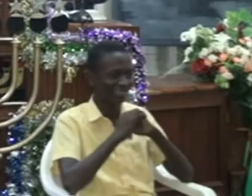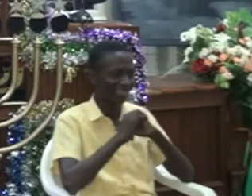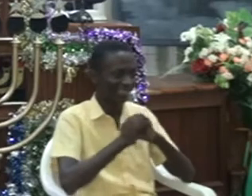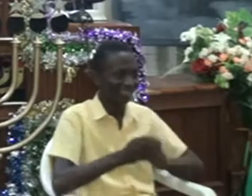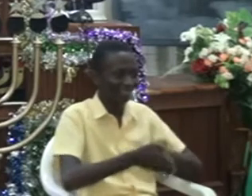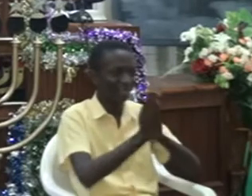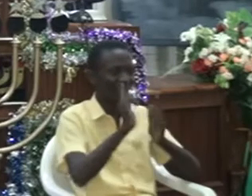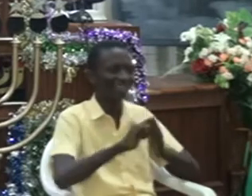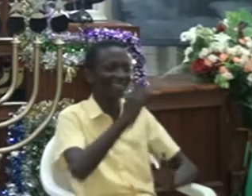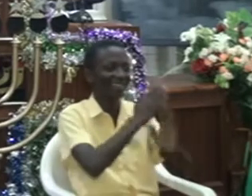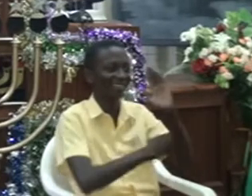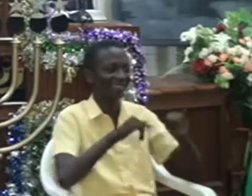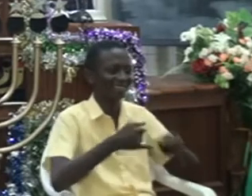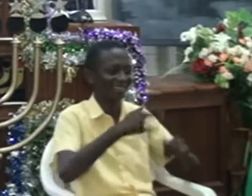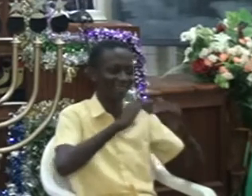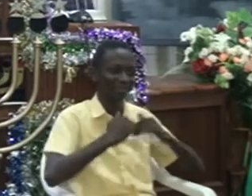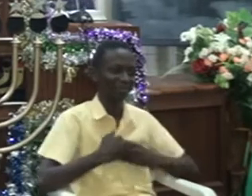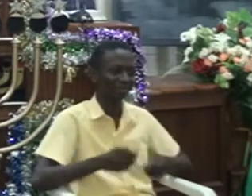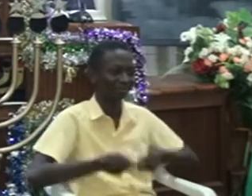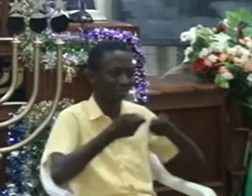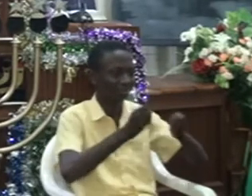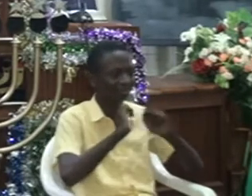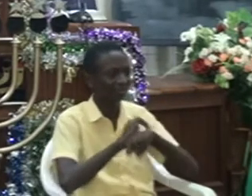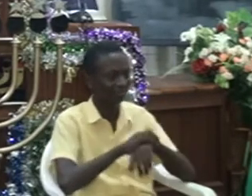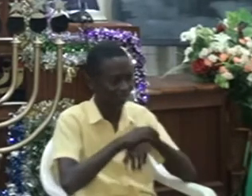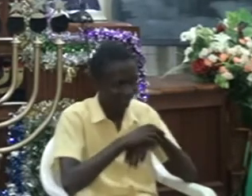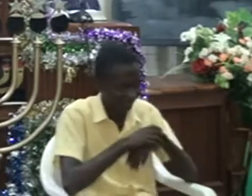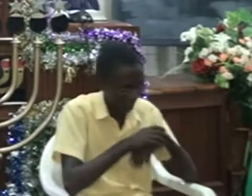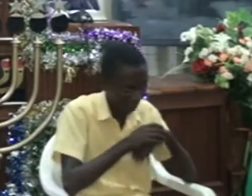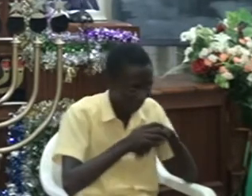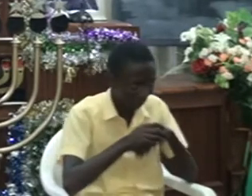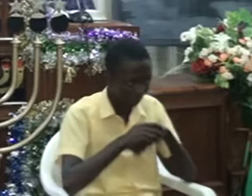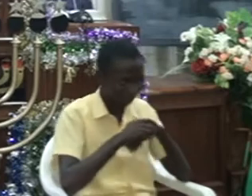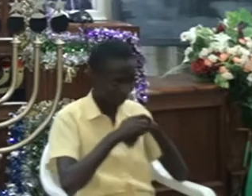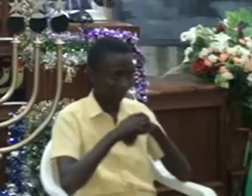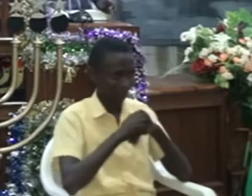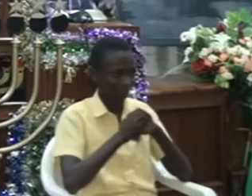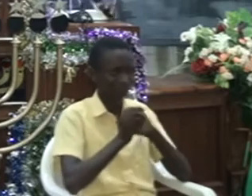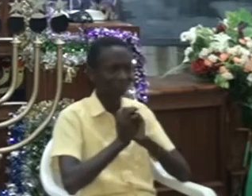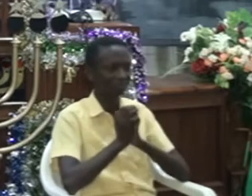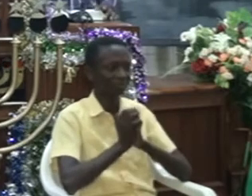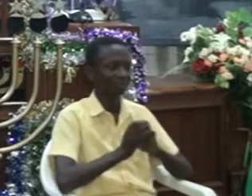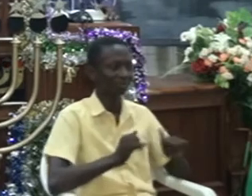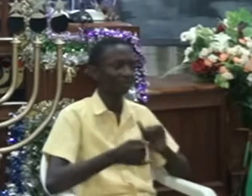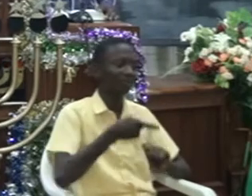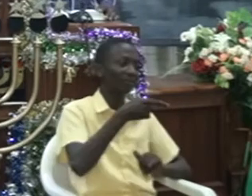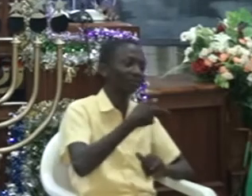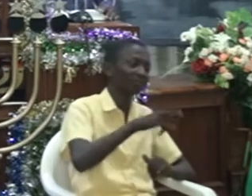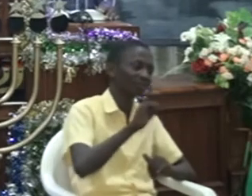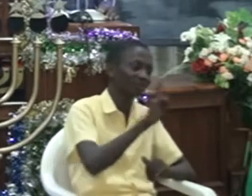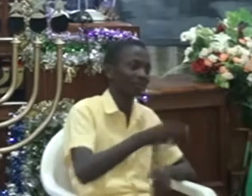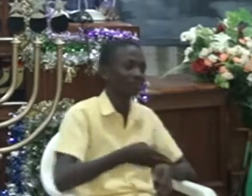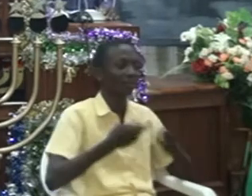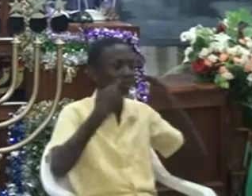Demande à Dieu s'il me l'a donné. Wewe uliza jo Mungu kama risa ni batiza na ile ubatizo. Si te réponds viens me donner la réponse.